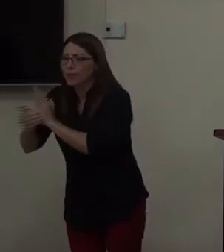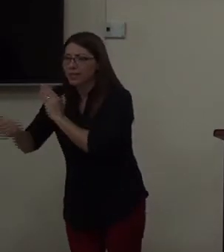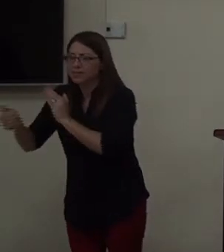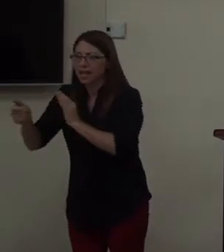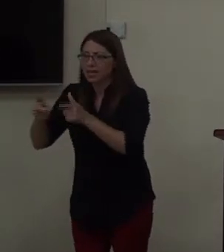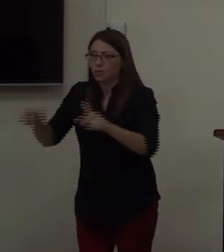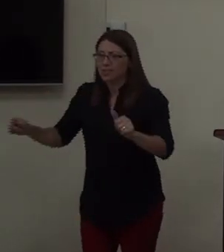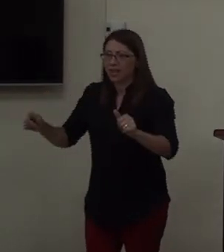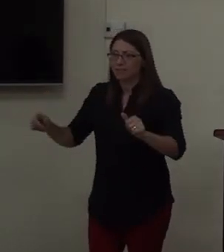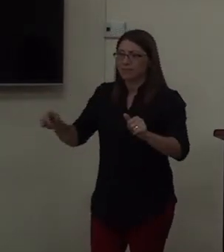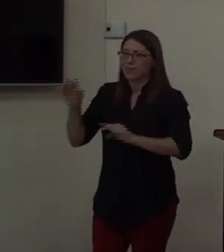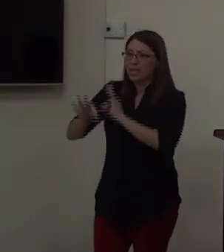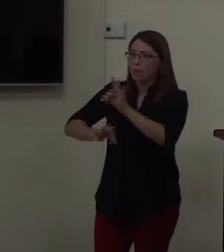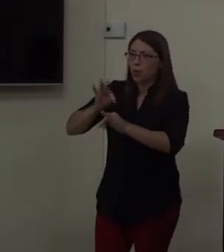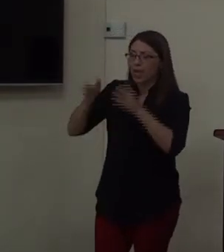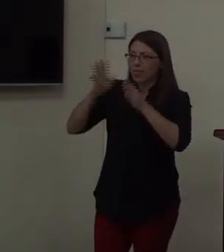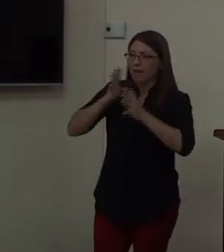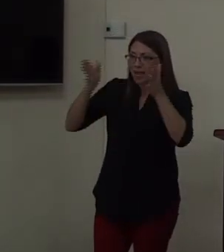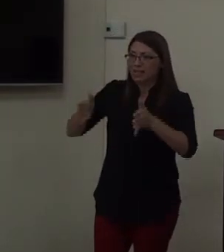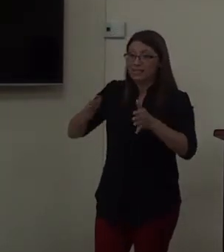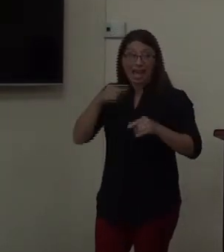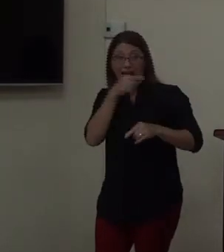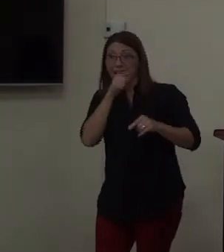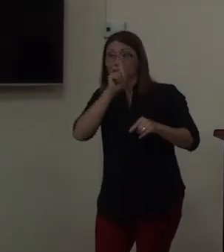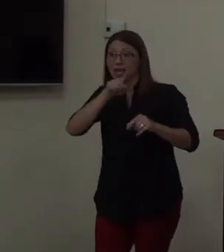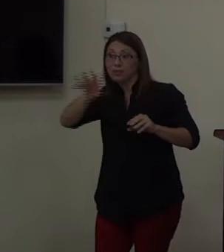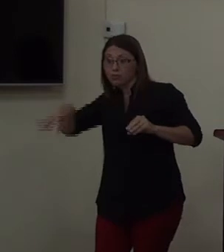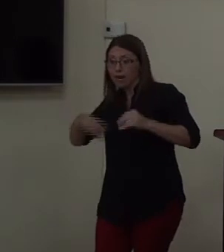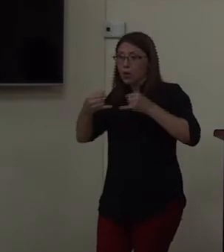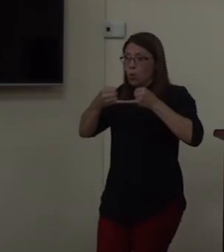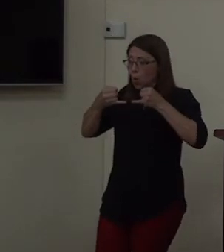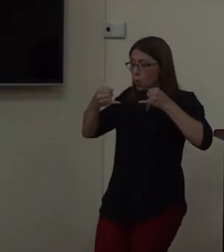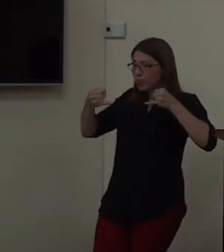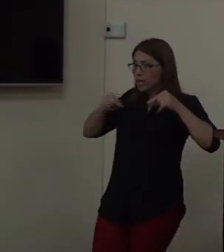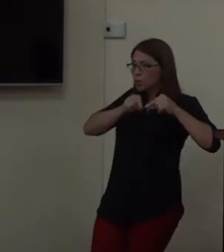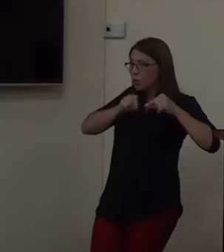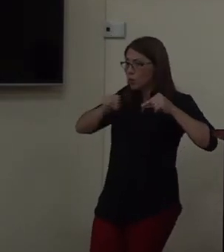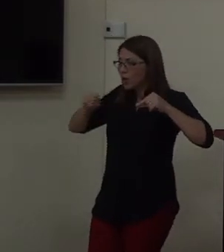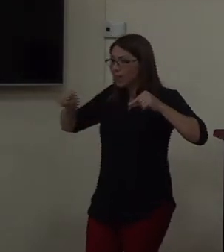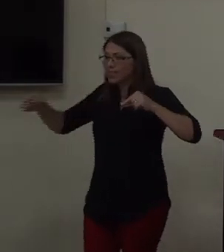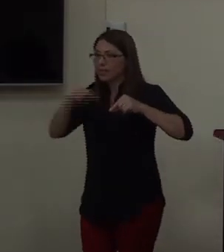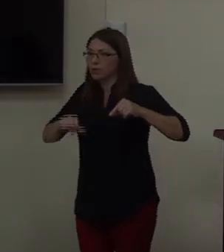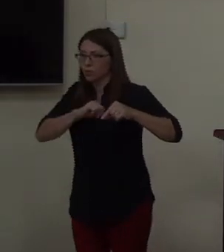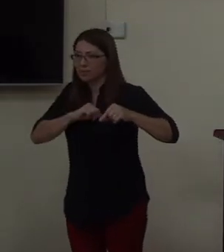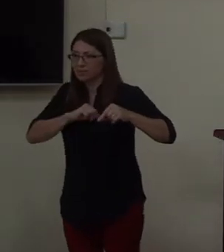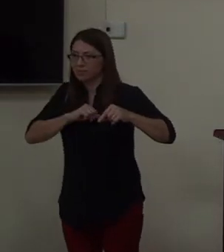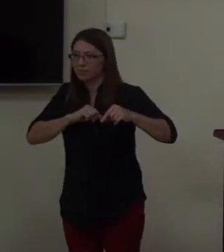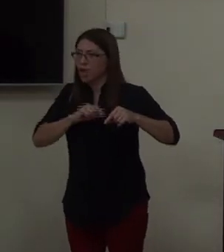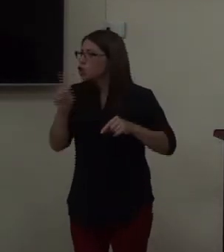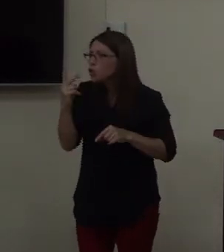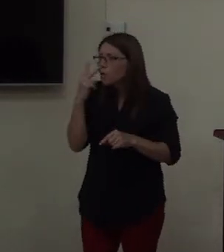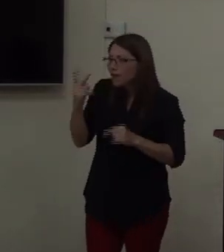tipología de hablantes. Hay que hacer luego, además hay que sumarle a este continuum de actitudes también, ¿verdad? De ver ya no la lengua